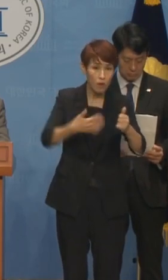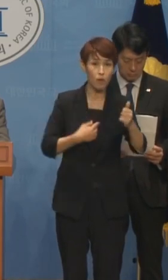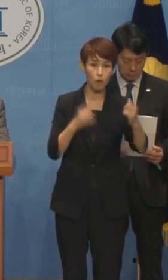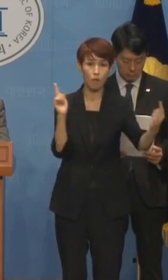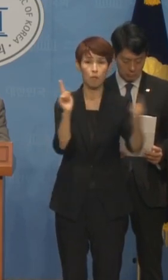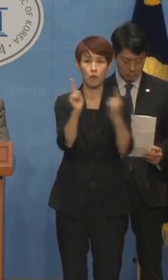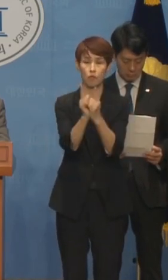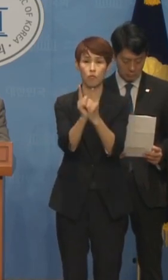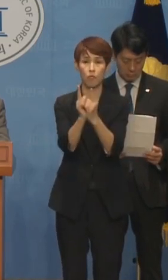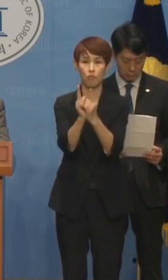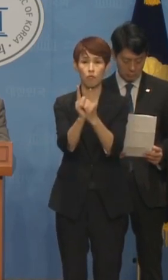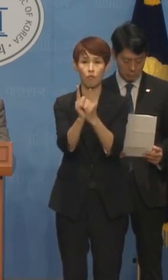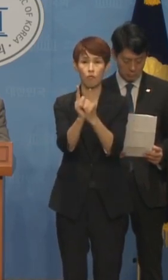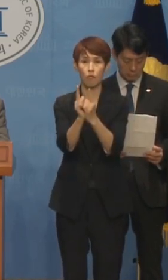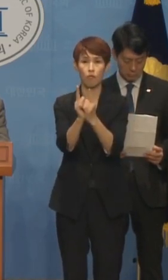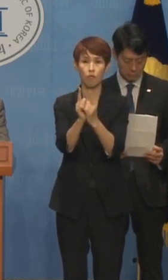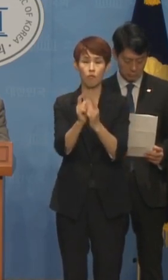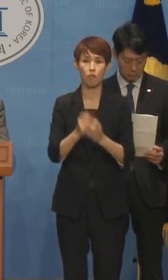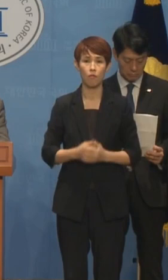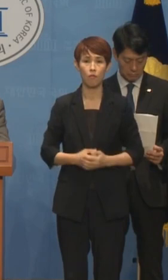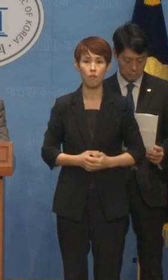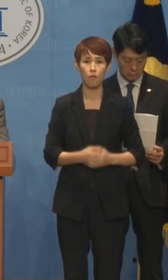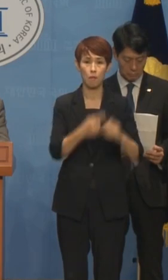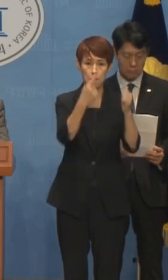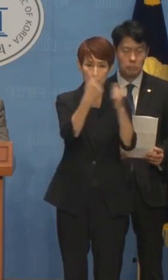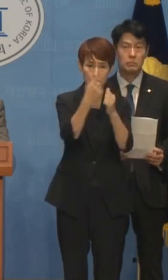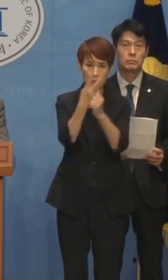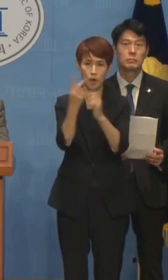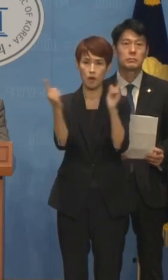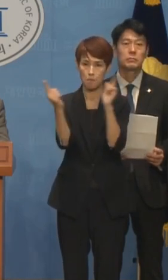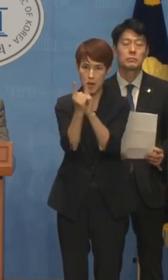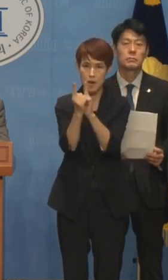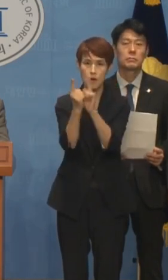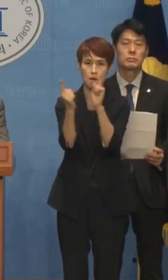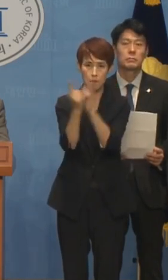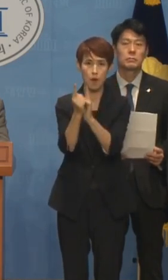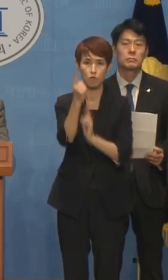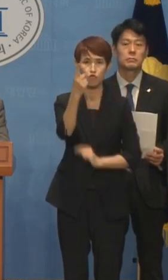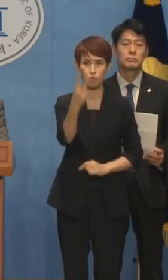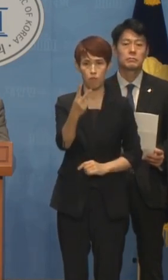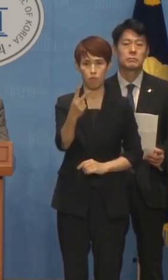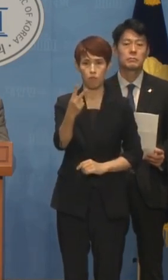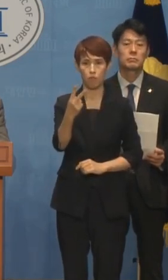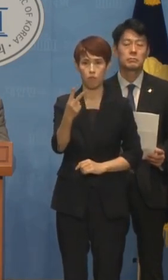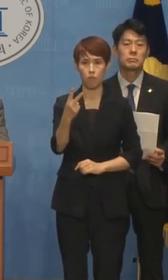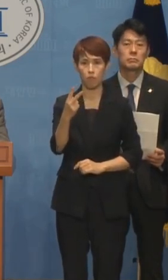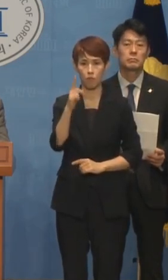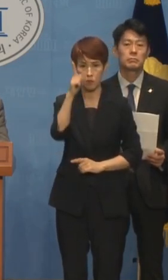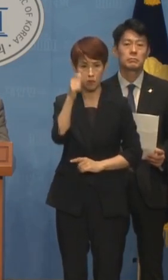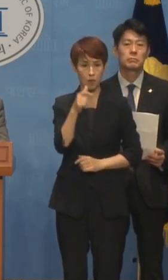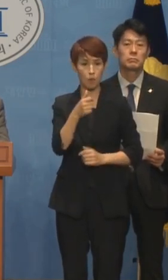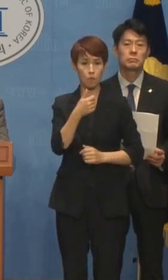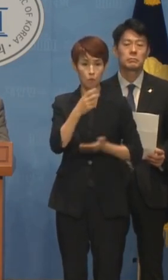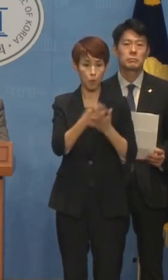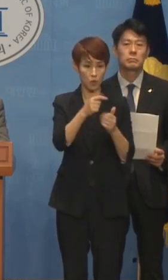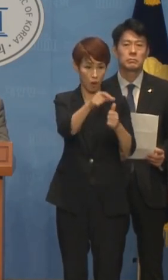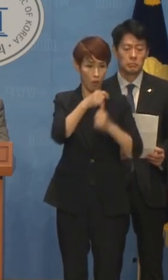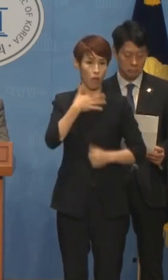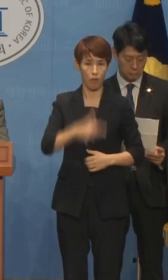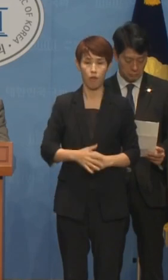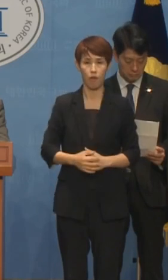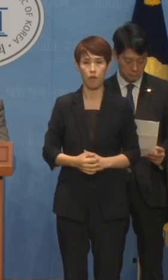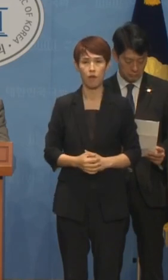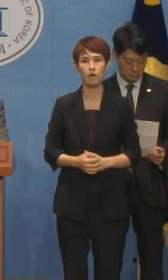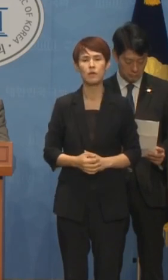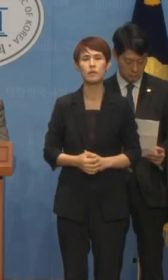조 변호사는 열흘 사이에 2번이나 스스로 이전 부지사를 찾았습니다. 우리는